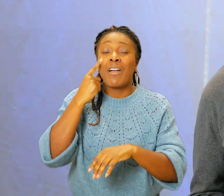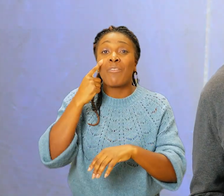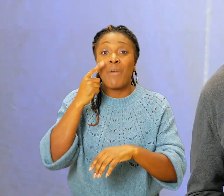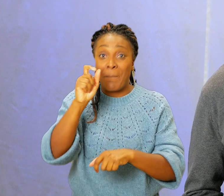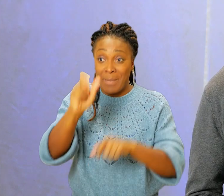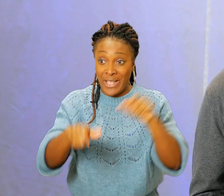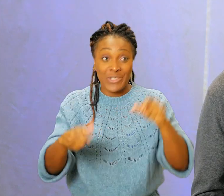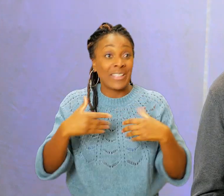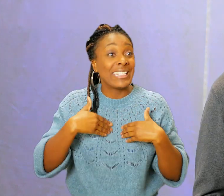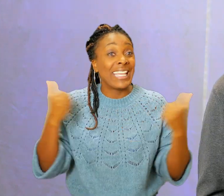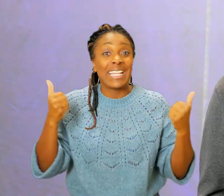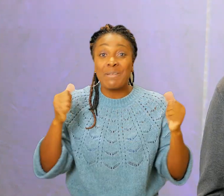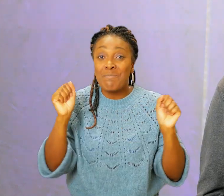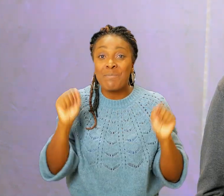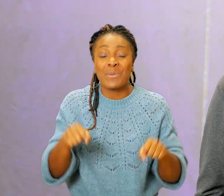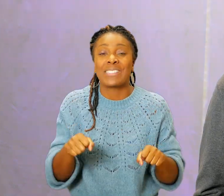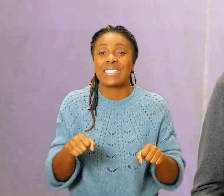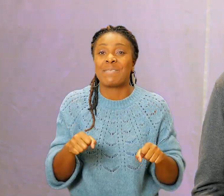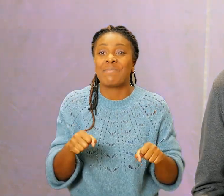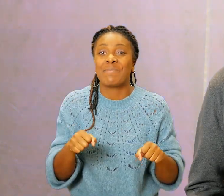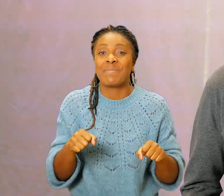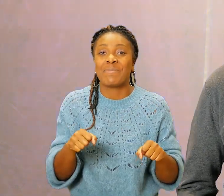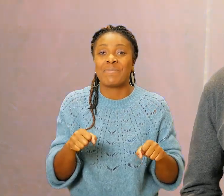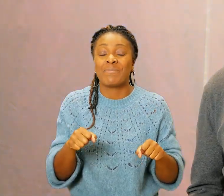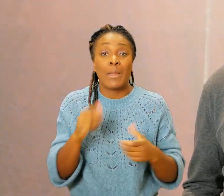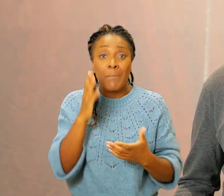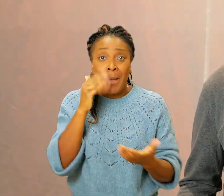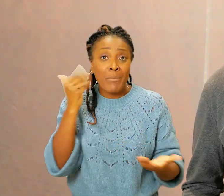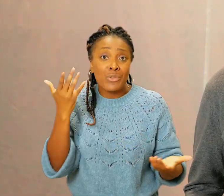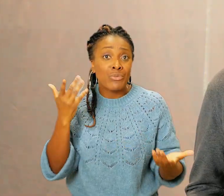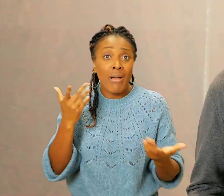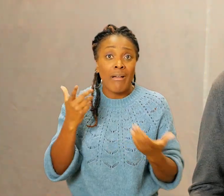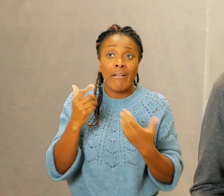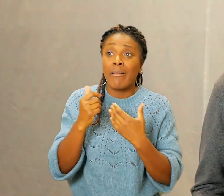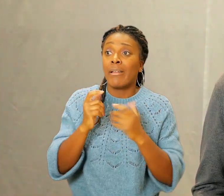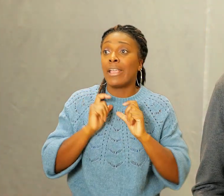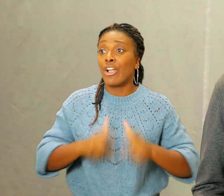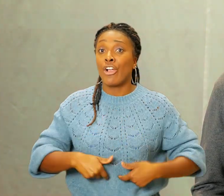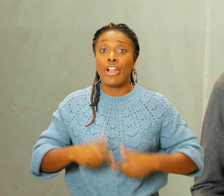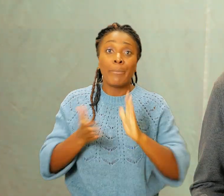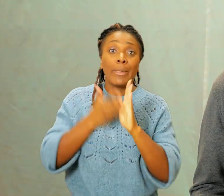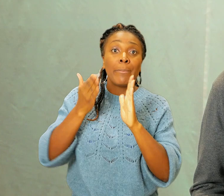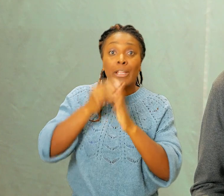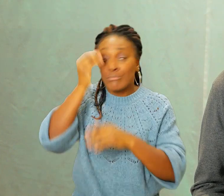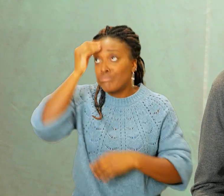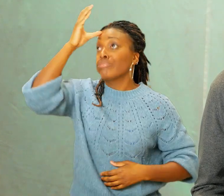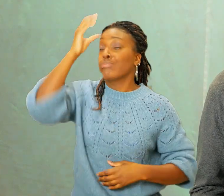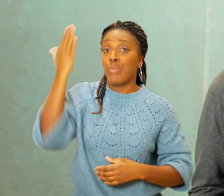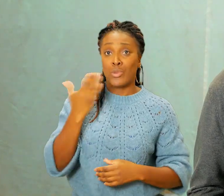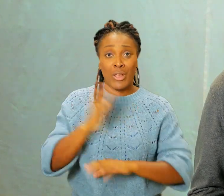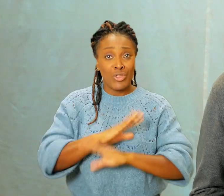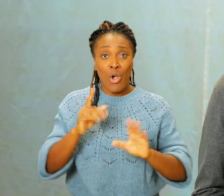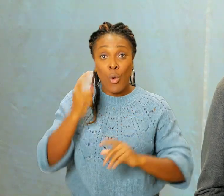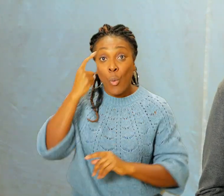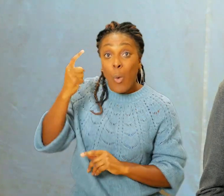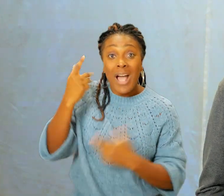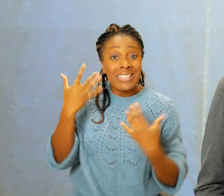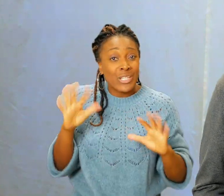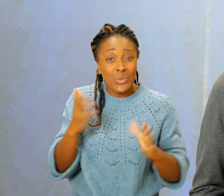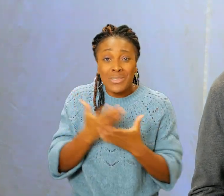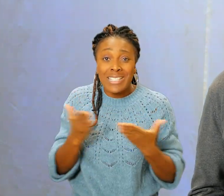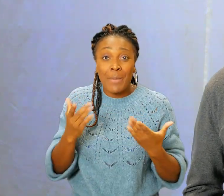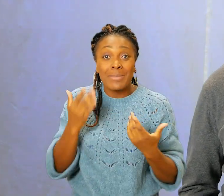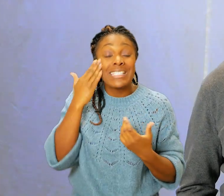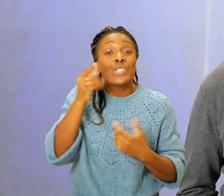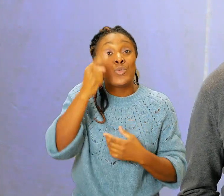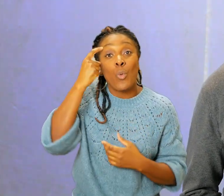a-t-il besoin d'avoir fait une école biblique? Non. Juste de croire à tous ceux qui auront cru. Si tu crois, tu verras la gloire de Dieu. Que